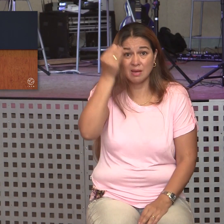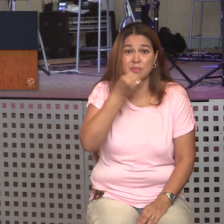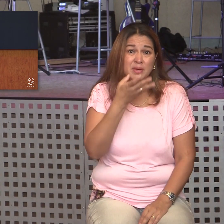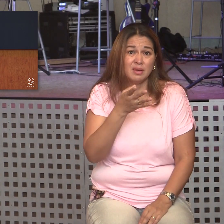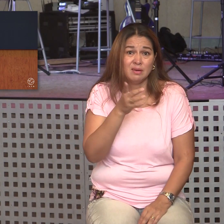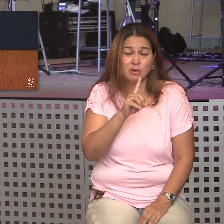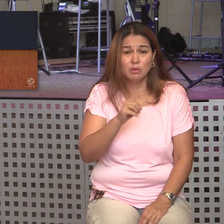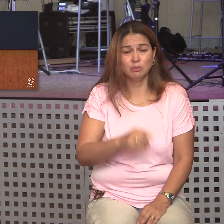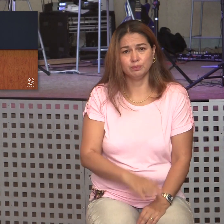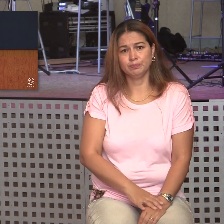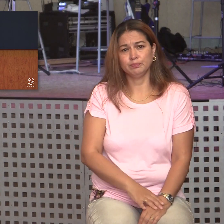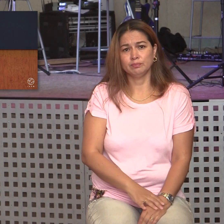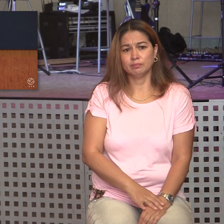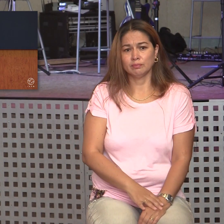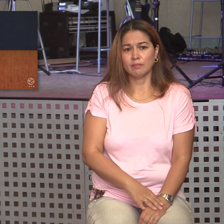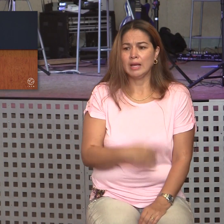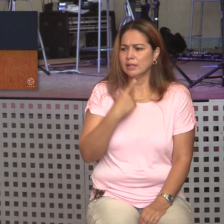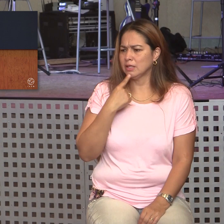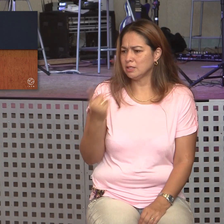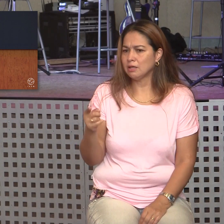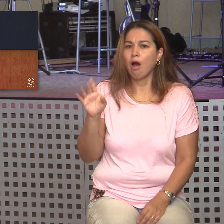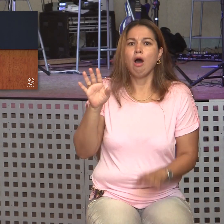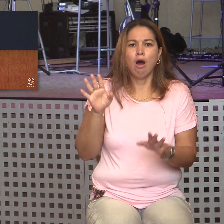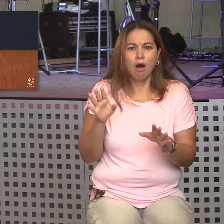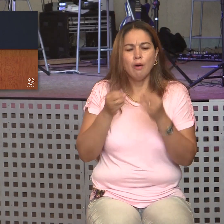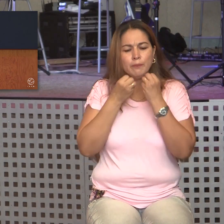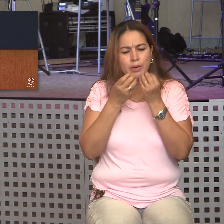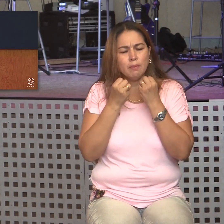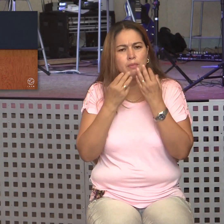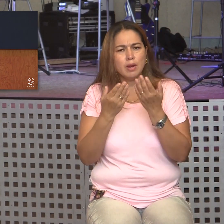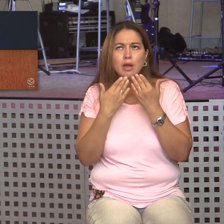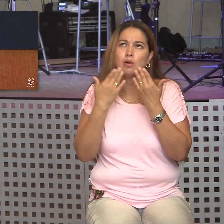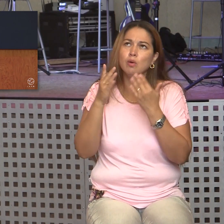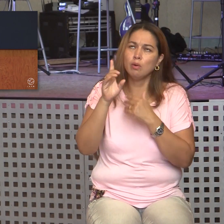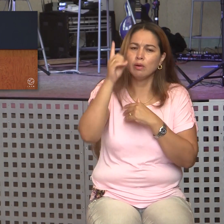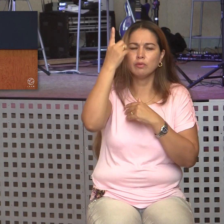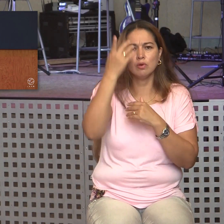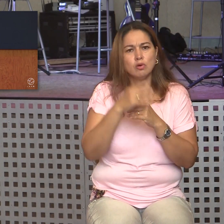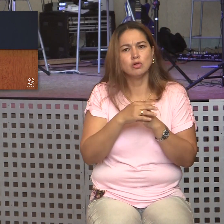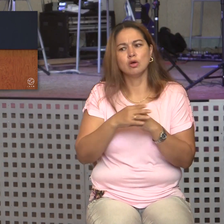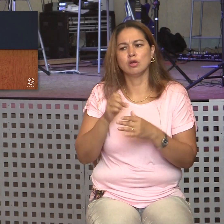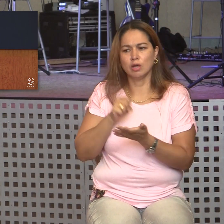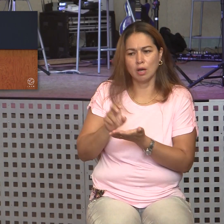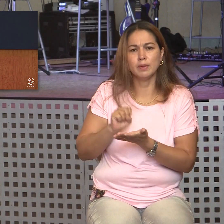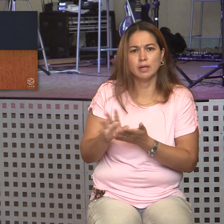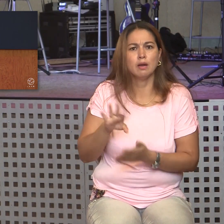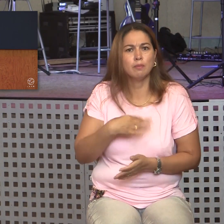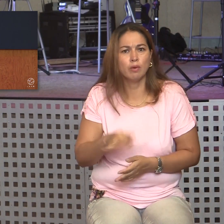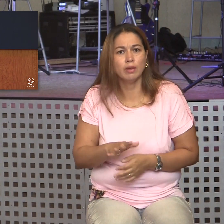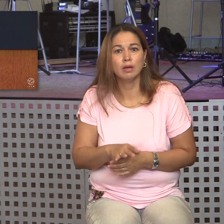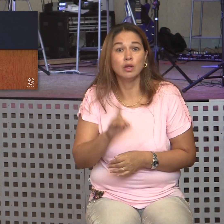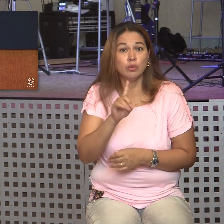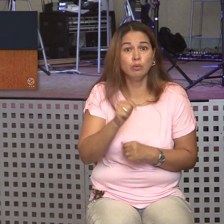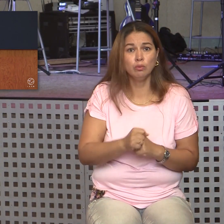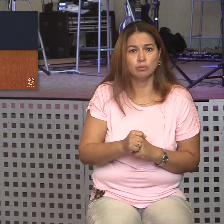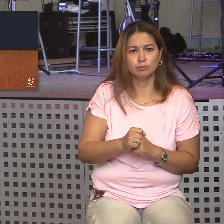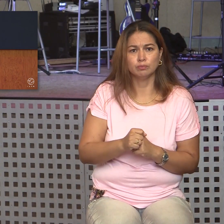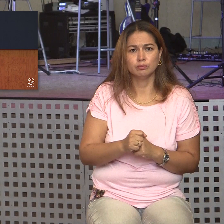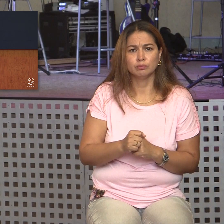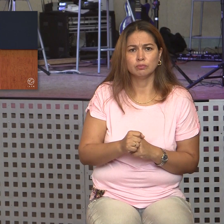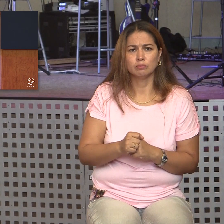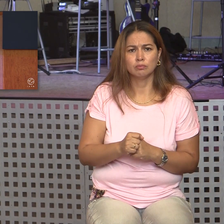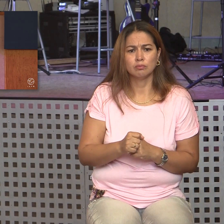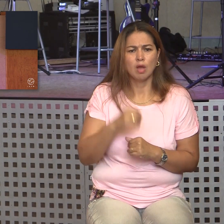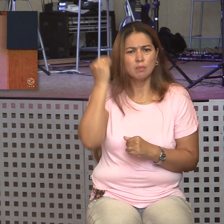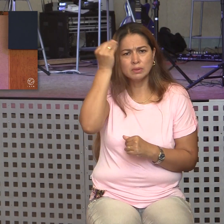¿Alguien necesita autoridad en esta tierra para hacer bien a la gente? Pero la religión te va a